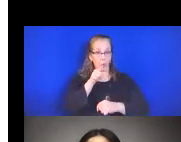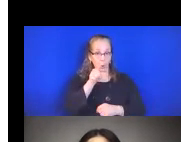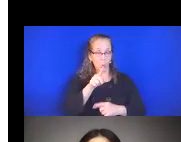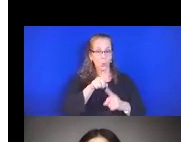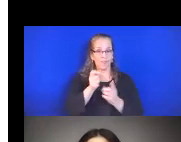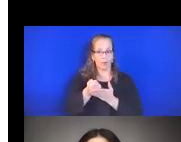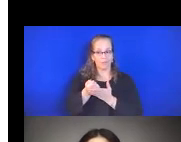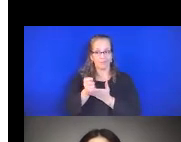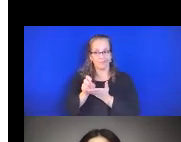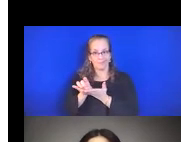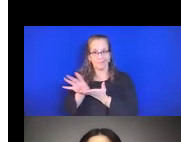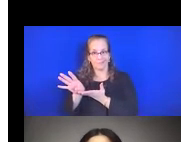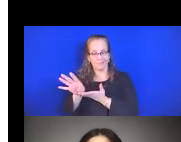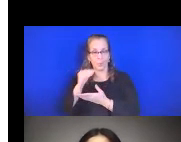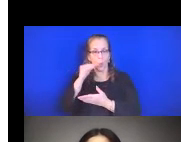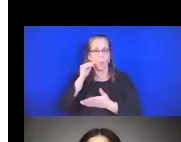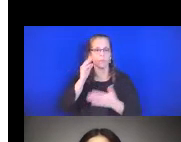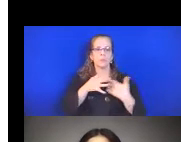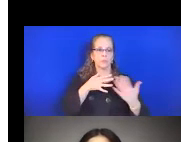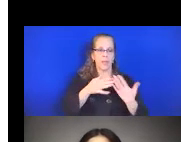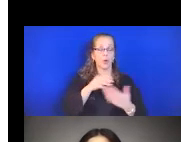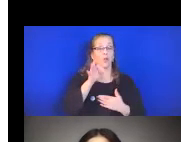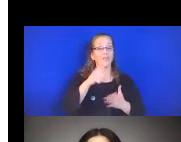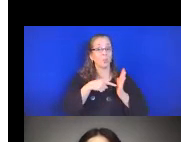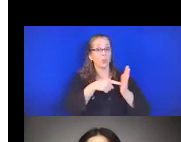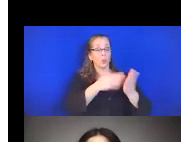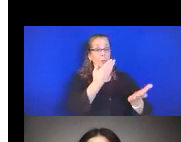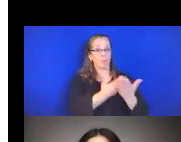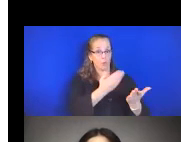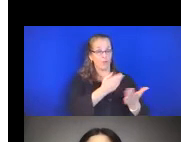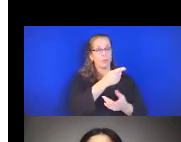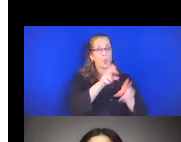那这个我们也要提到，这个如果你是被